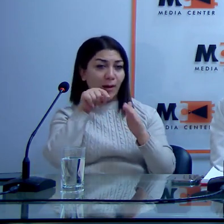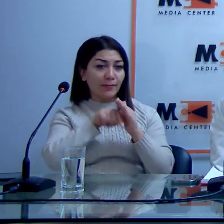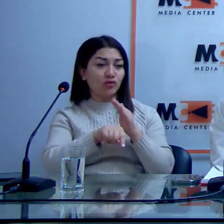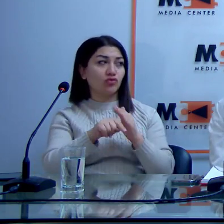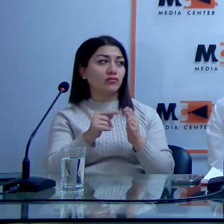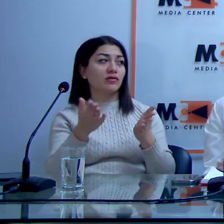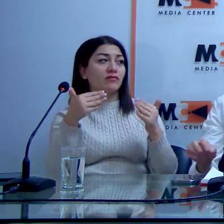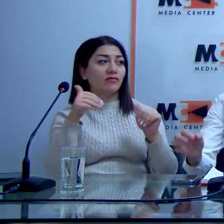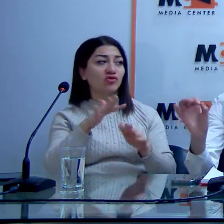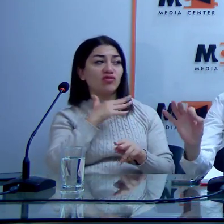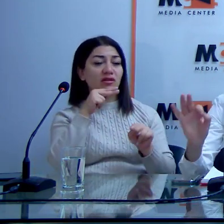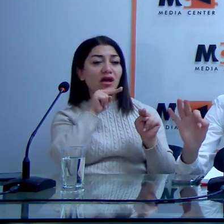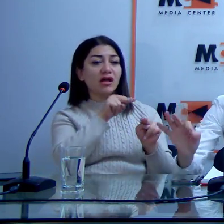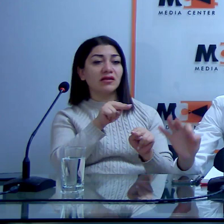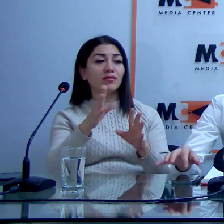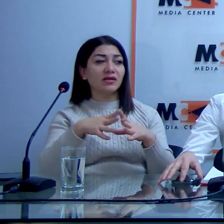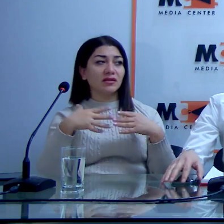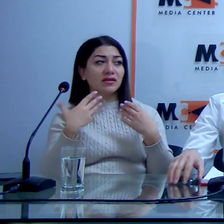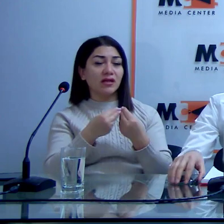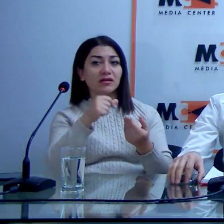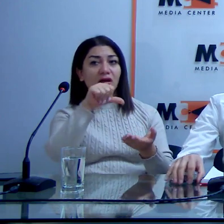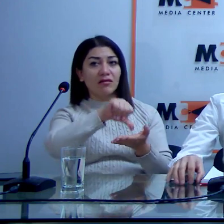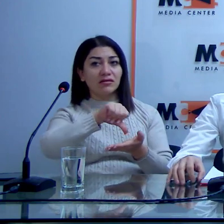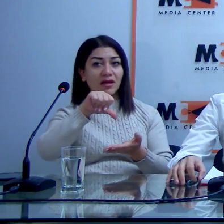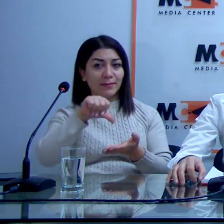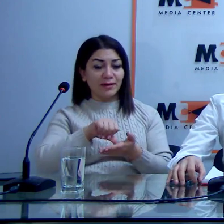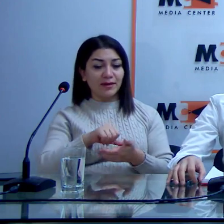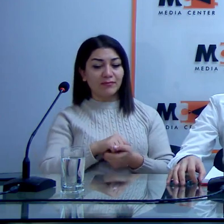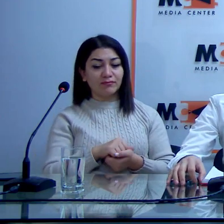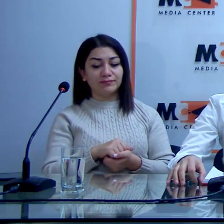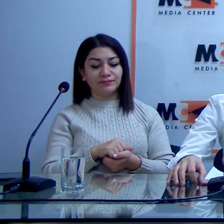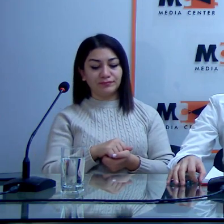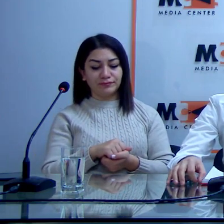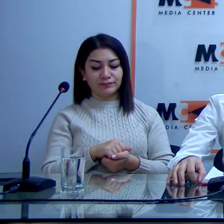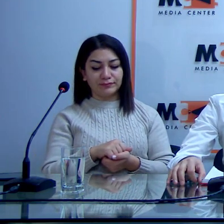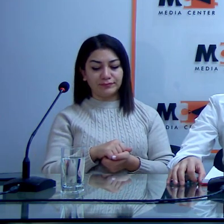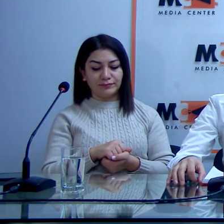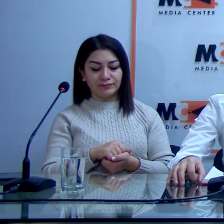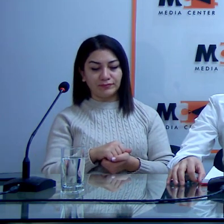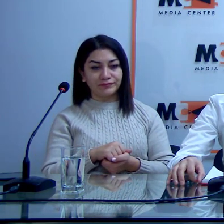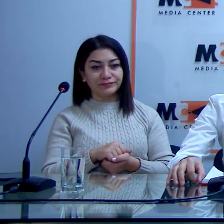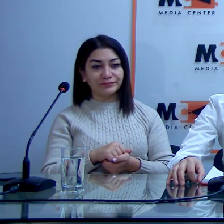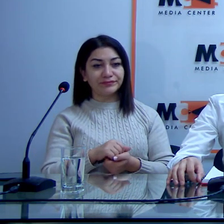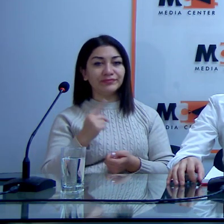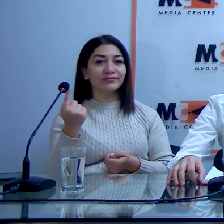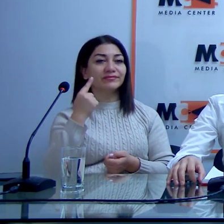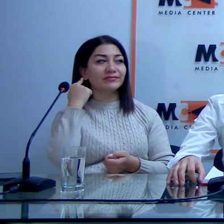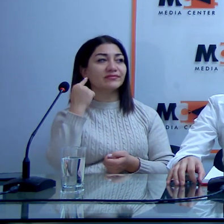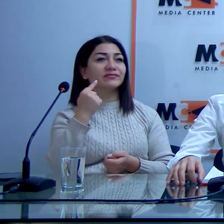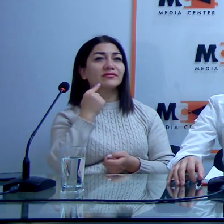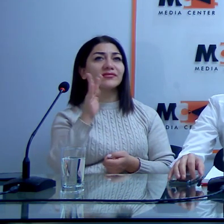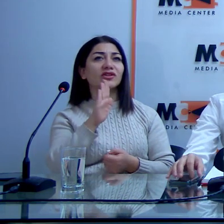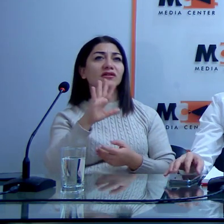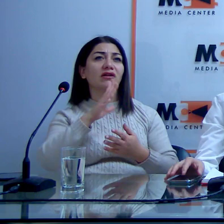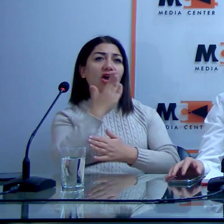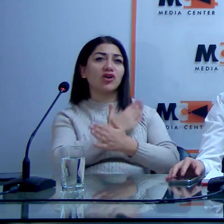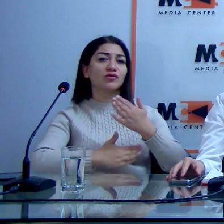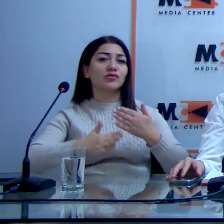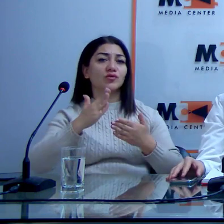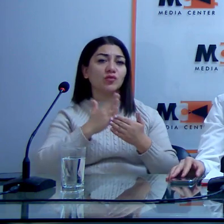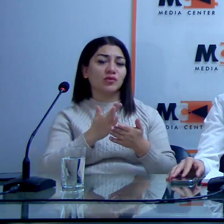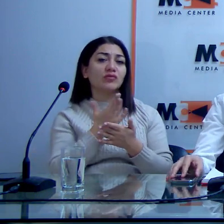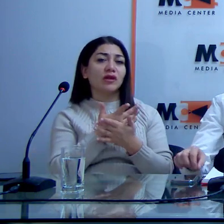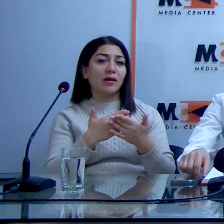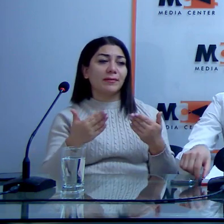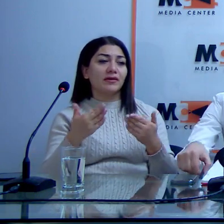մեծ մասը վերահսկվում են ընտանիքի անդամների կողմից եւ ոչ միայն լխու անձանց, այլ հաշմանդամություն ունեցող